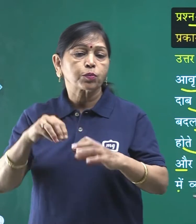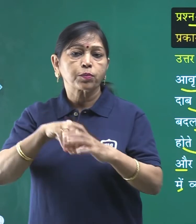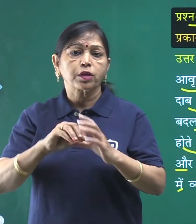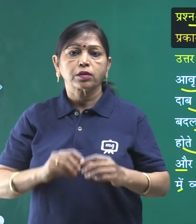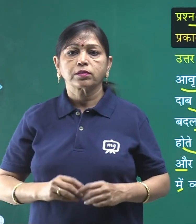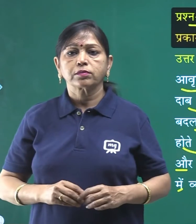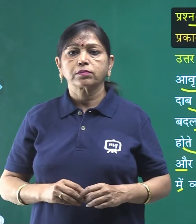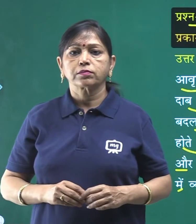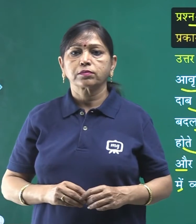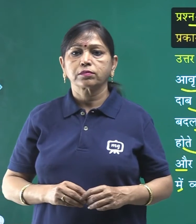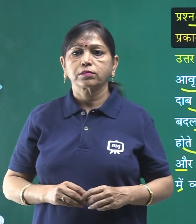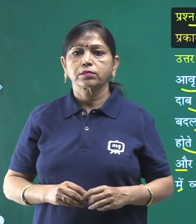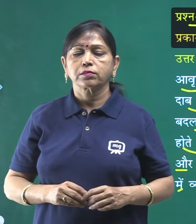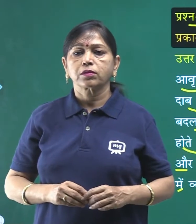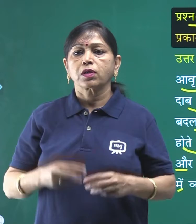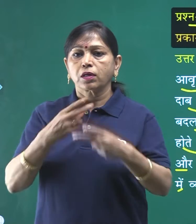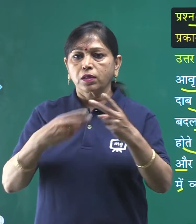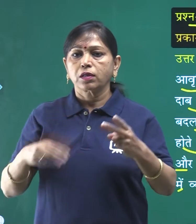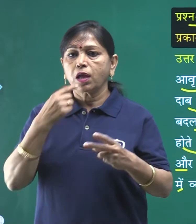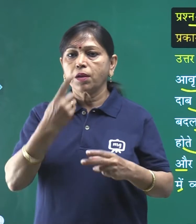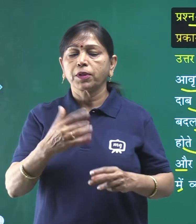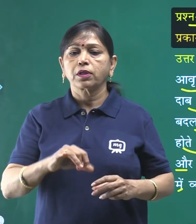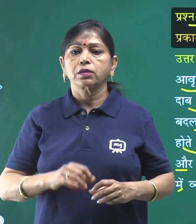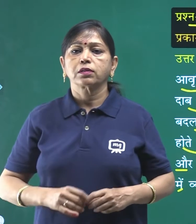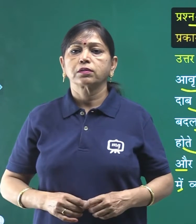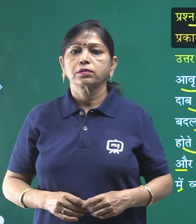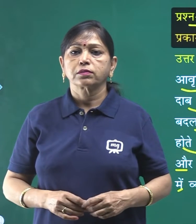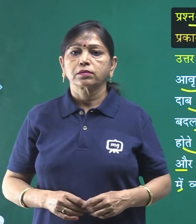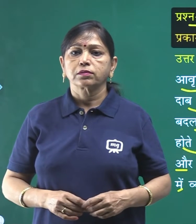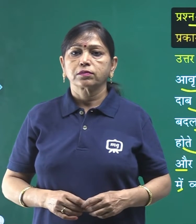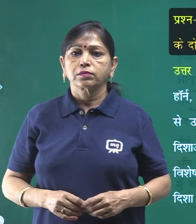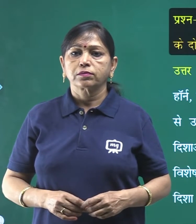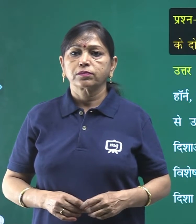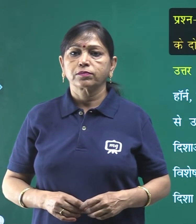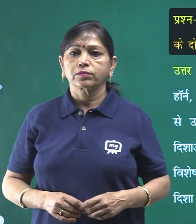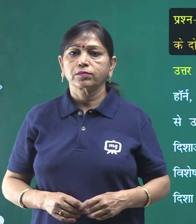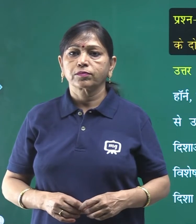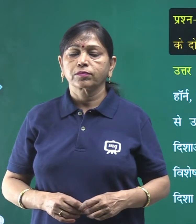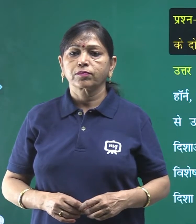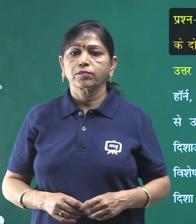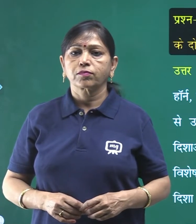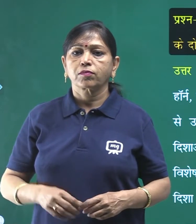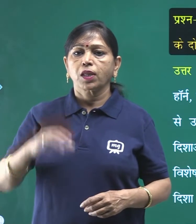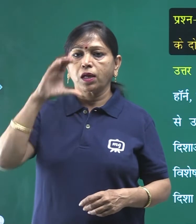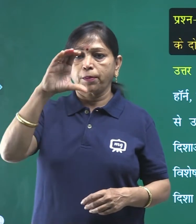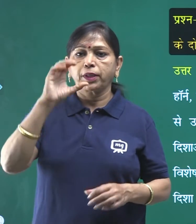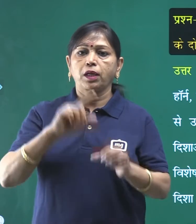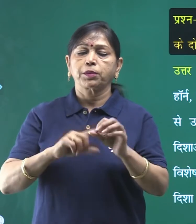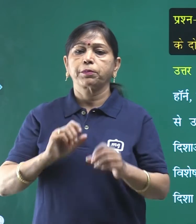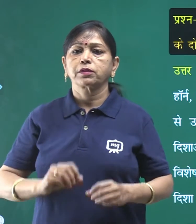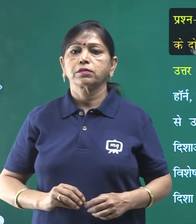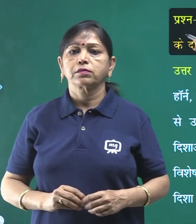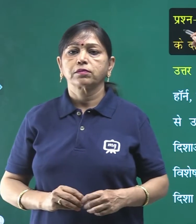व्याख्या करता है। निबंधात्मक प्रश्न।